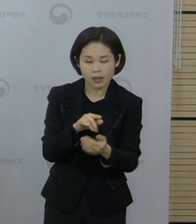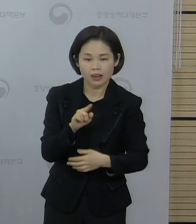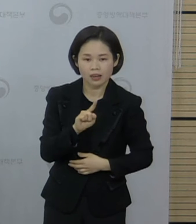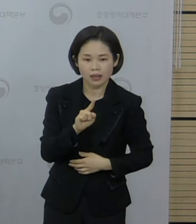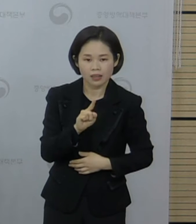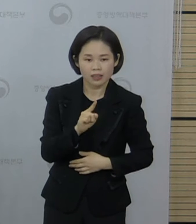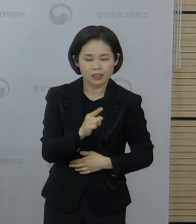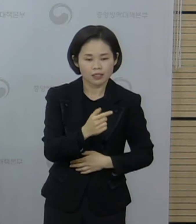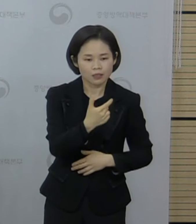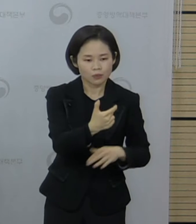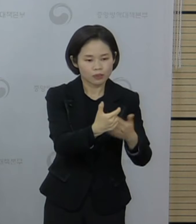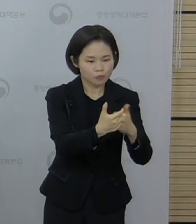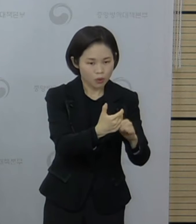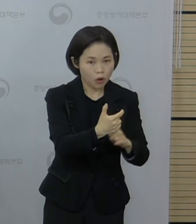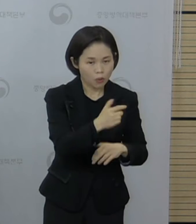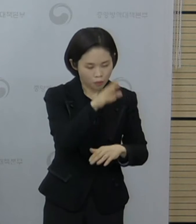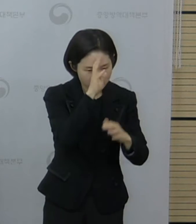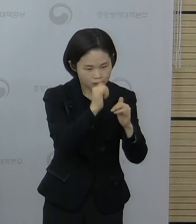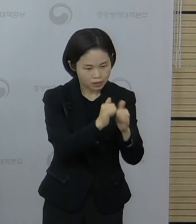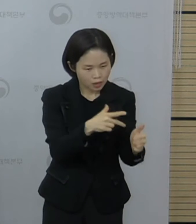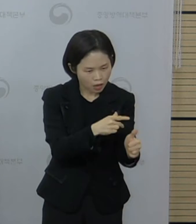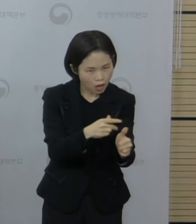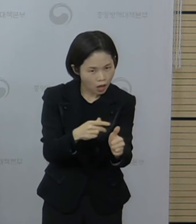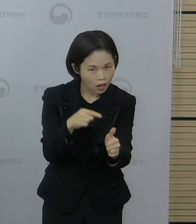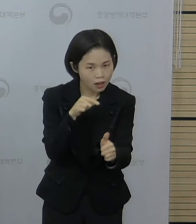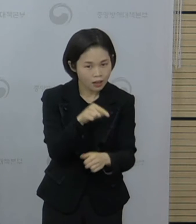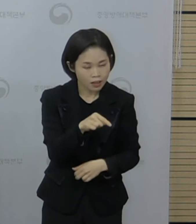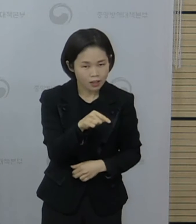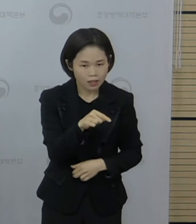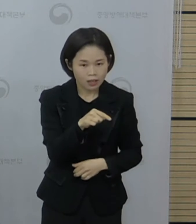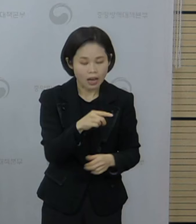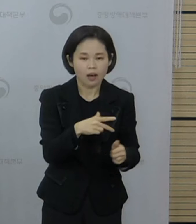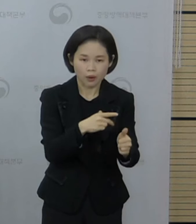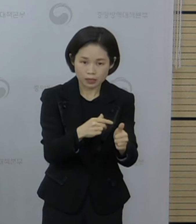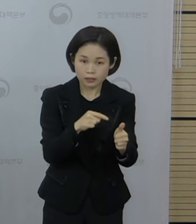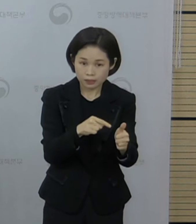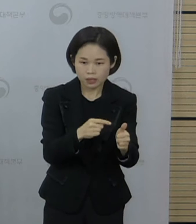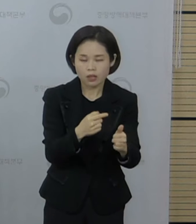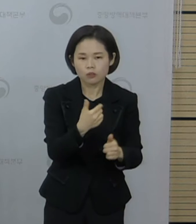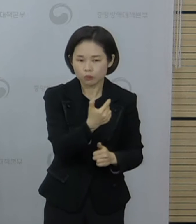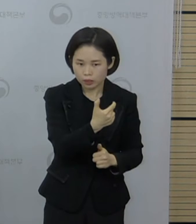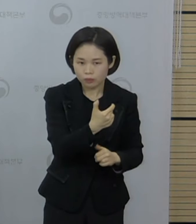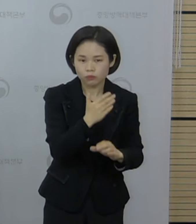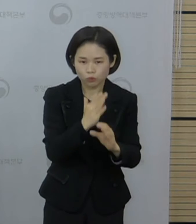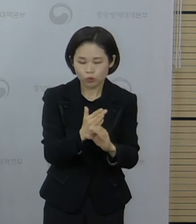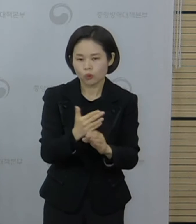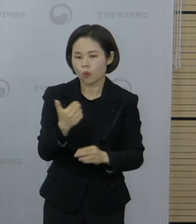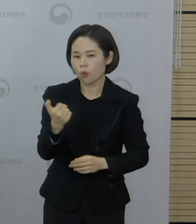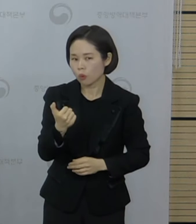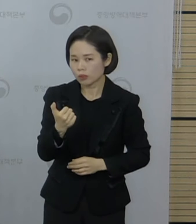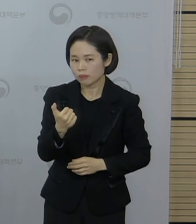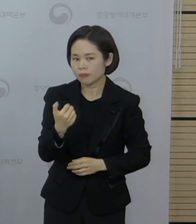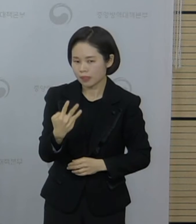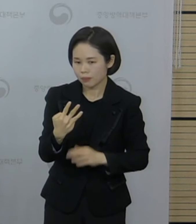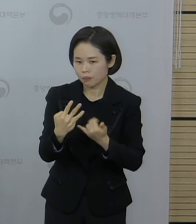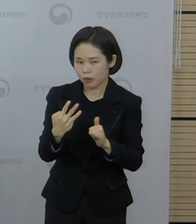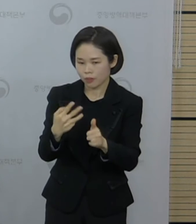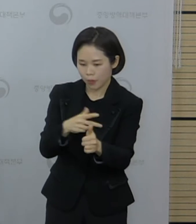60명의 임상시험 환자 에 대해서 현재 53명의 환자에게 투약이 완료되었습니다